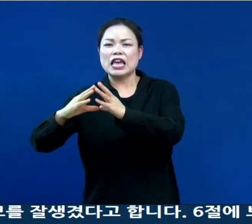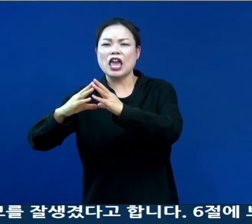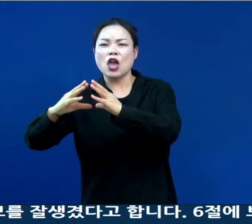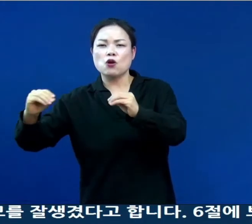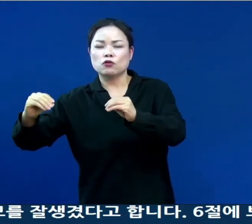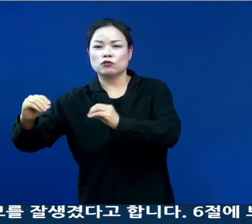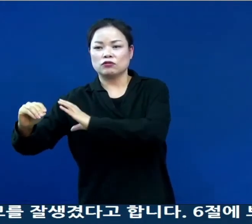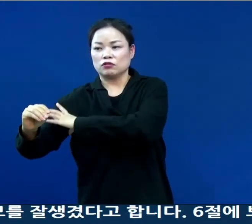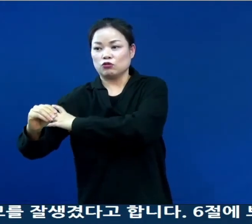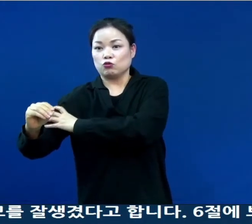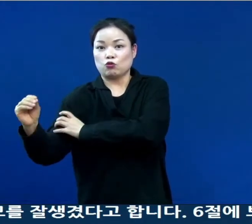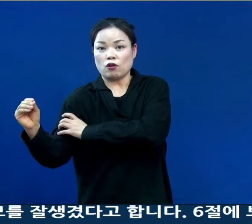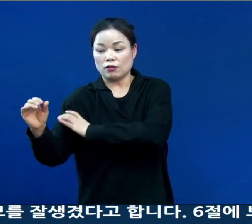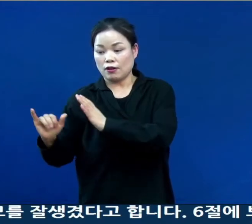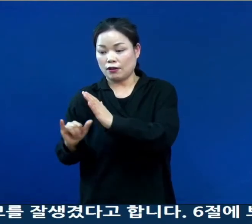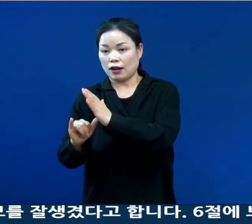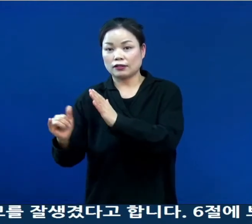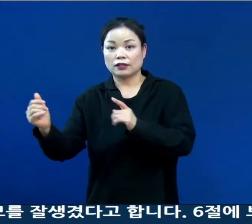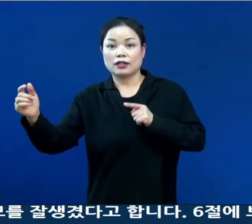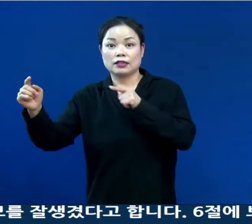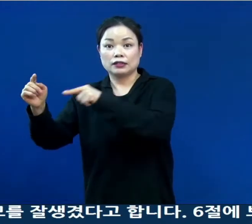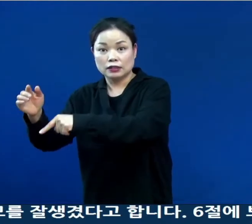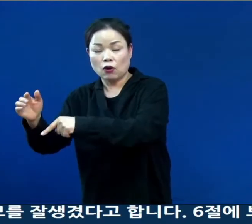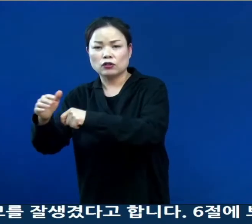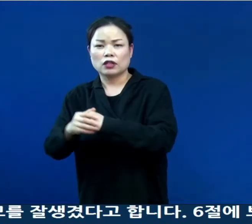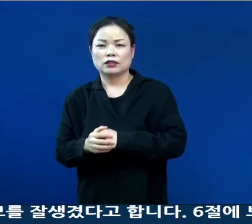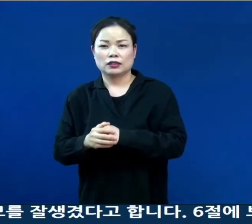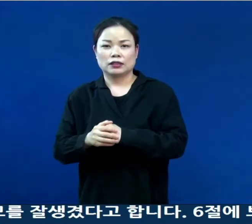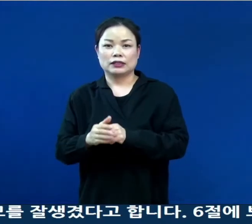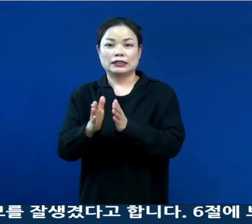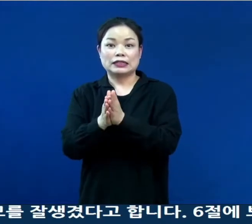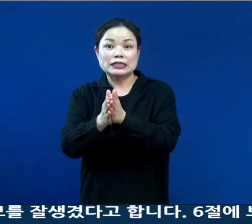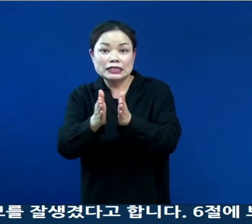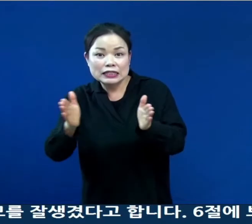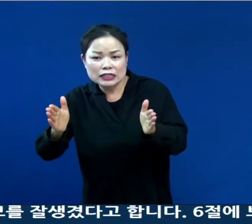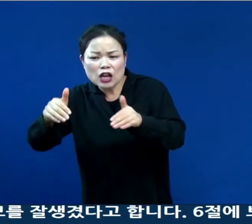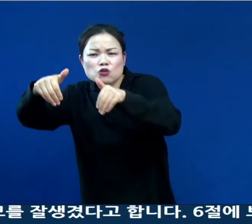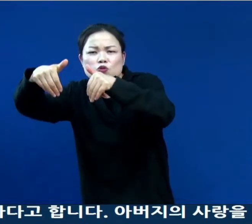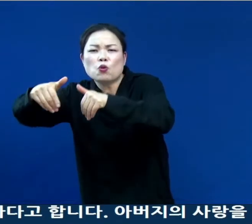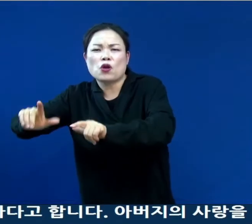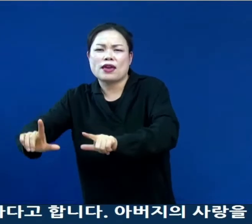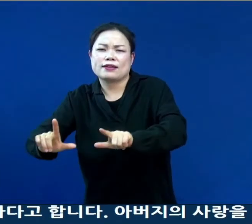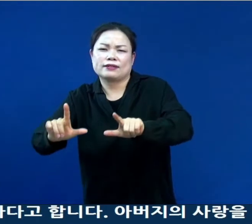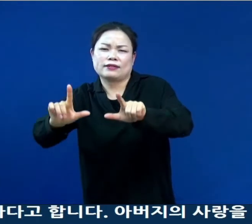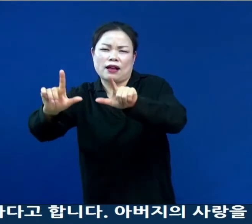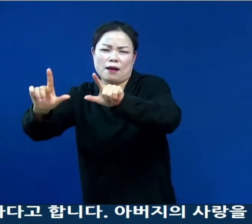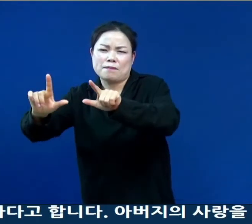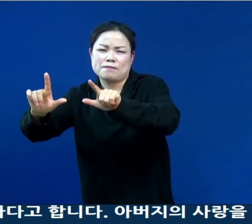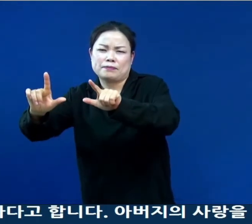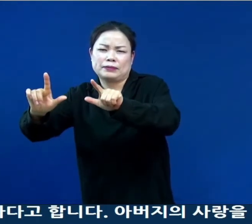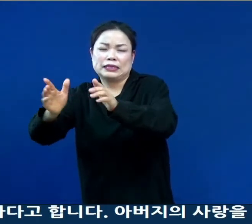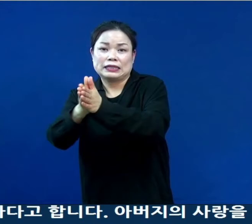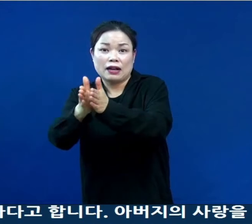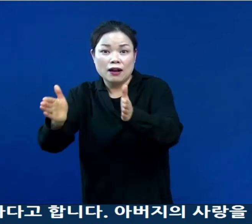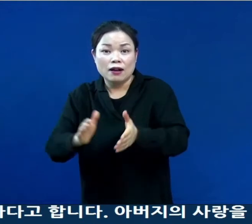한 권력층의 가정으로 가게 됩니다. 그리고 본격적인 노예의 삶을 살게 됩니다.